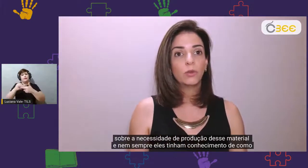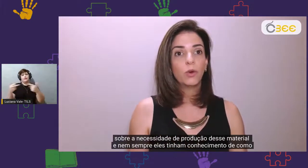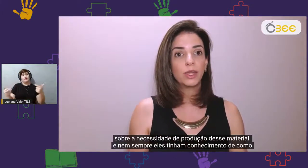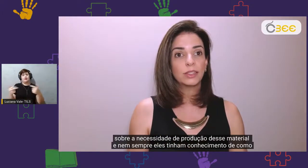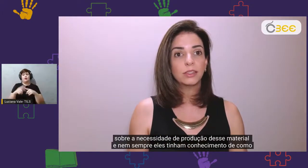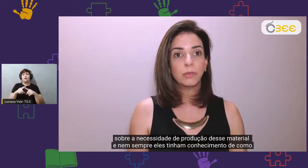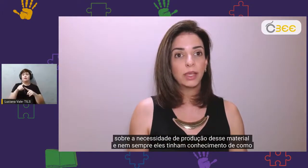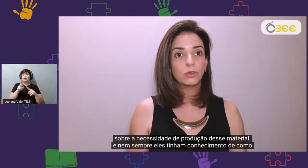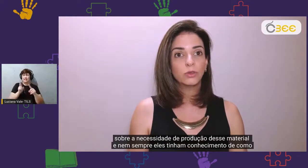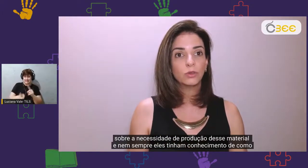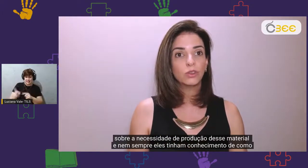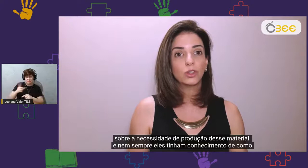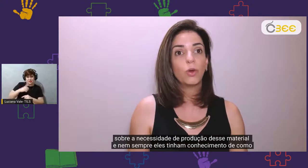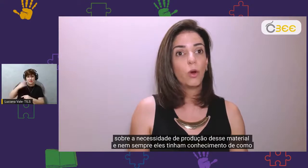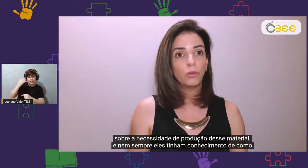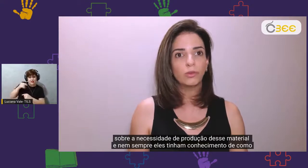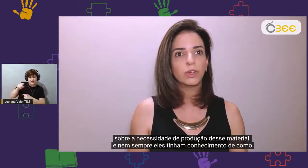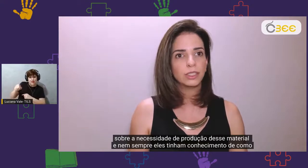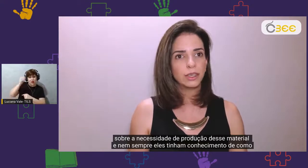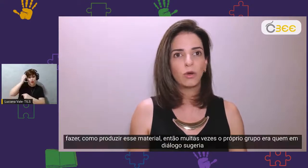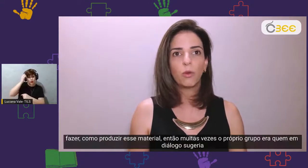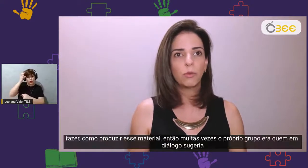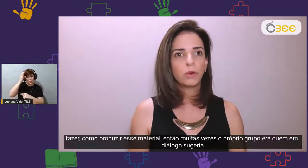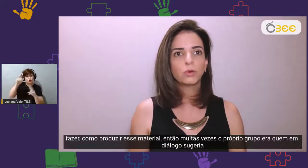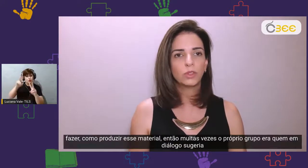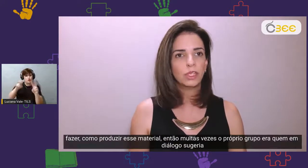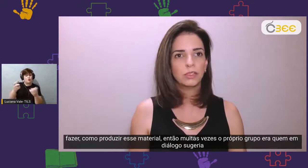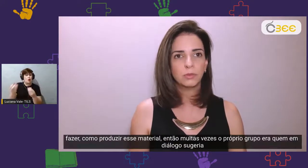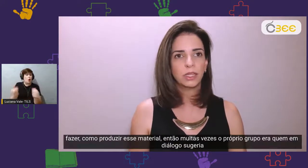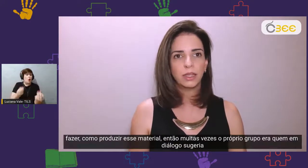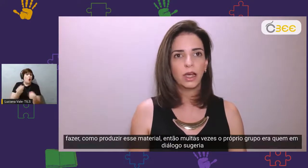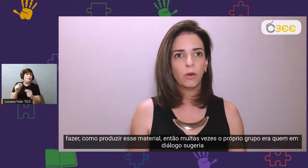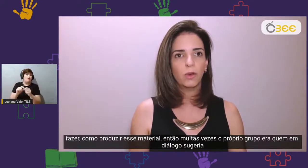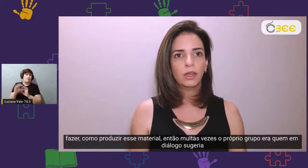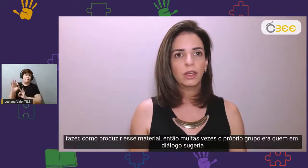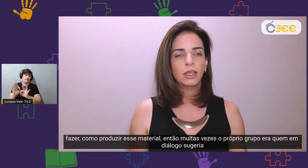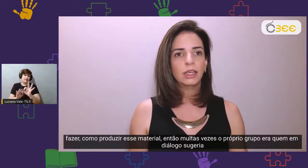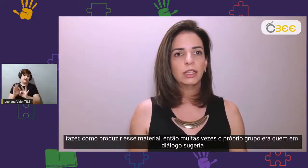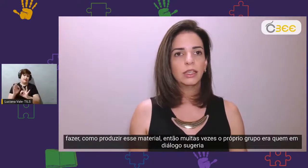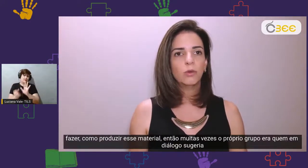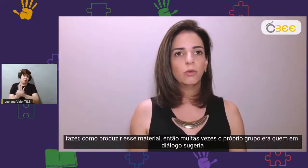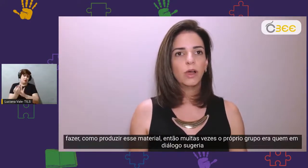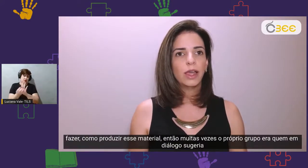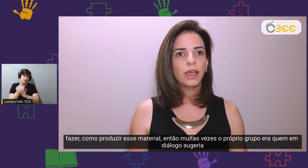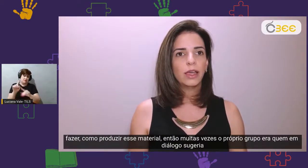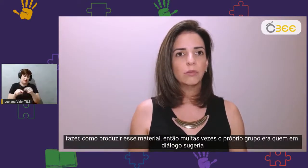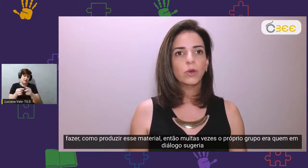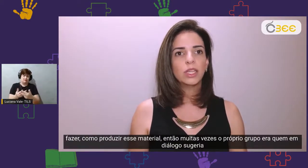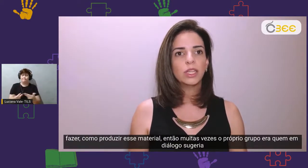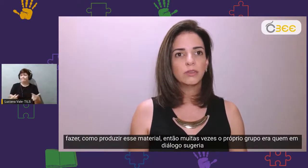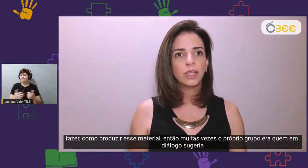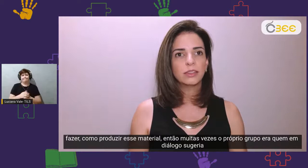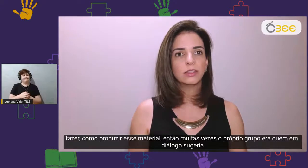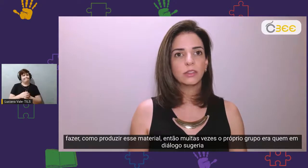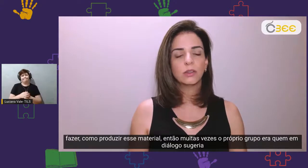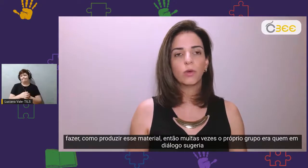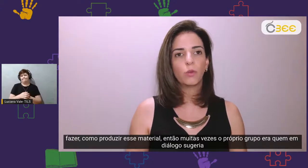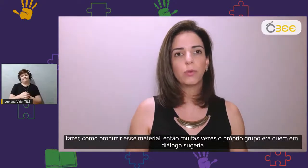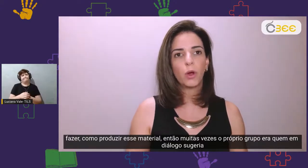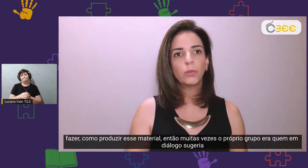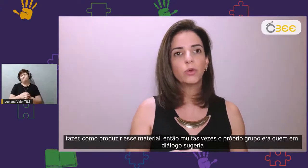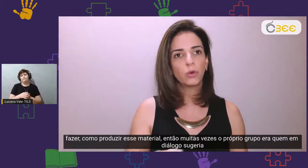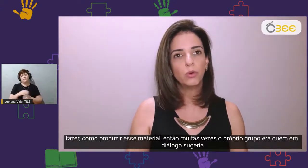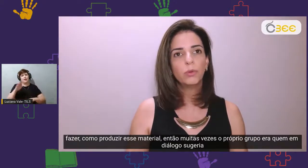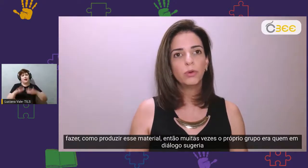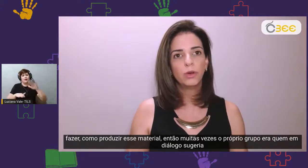eles tinham conhecimento de como fazer, como produzir esse material. Então, muitas vezes,